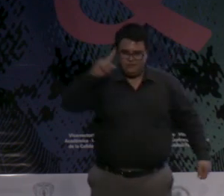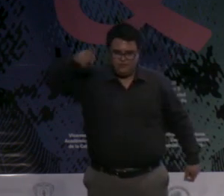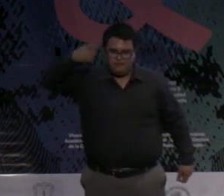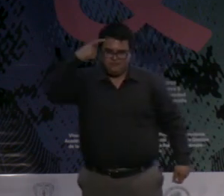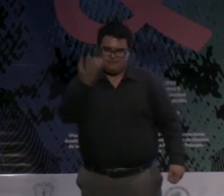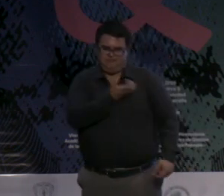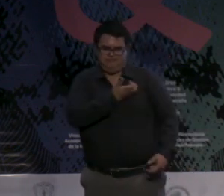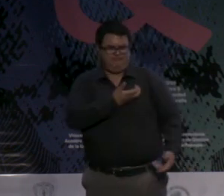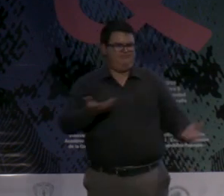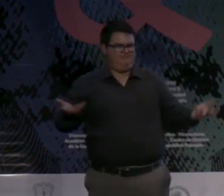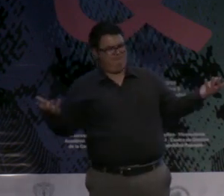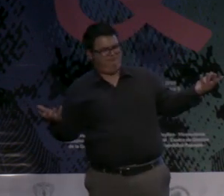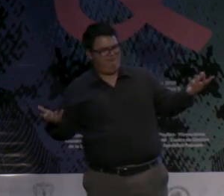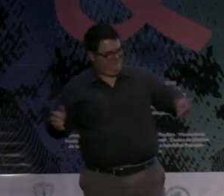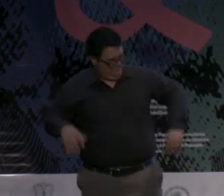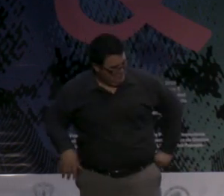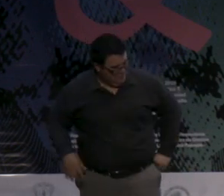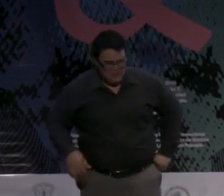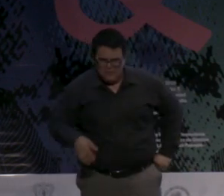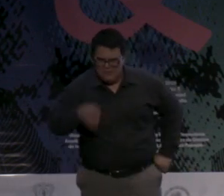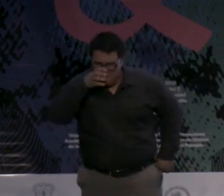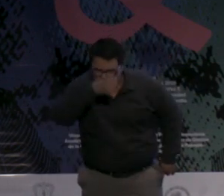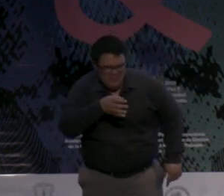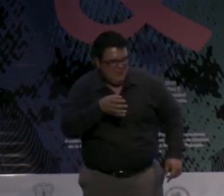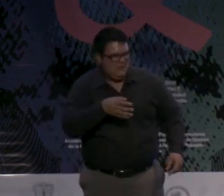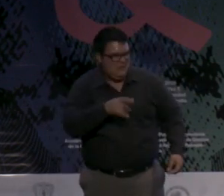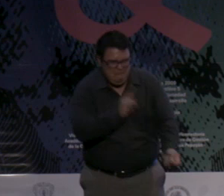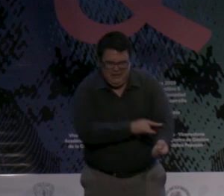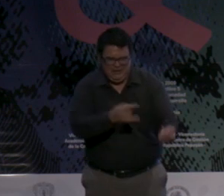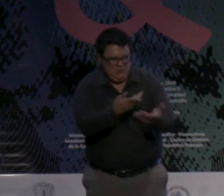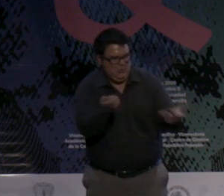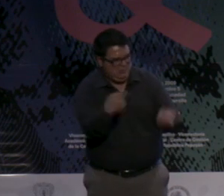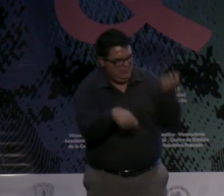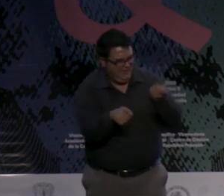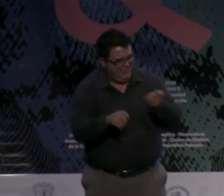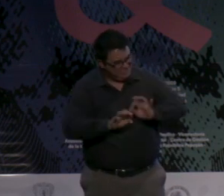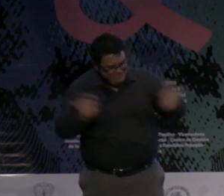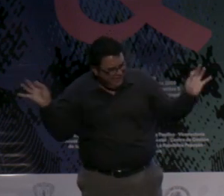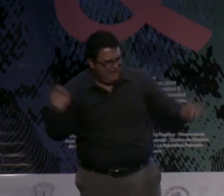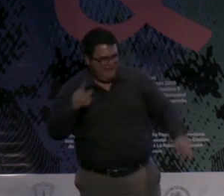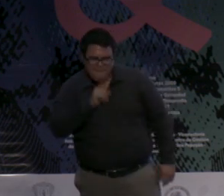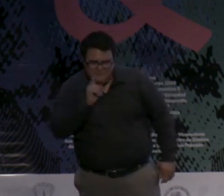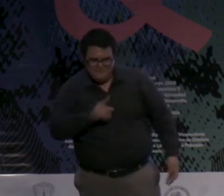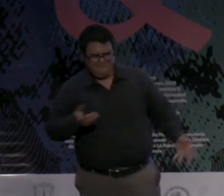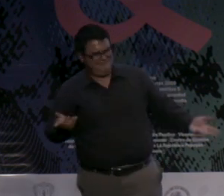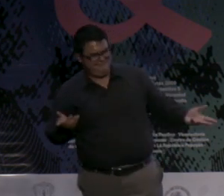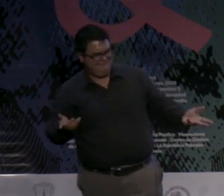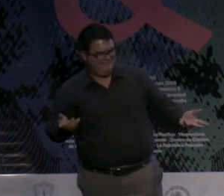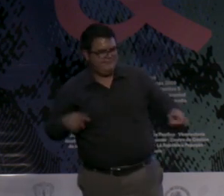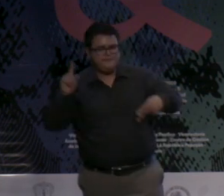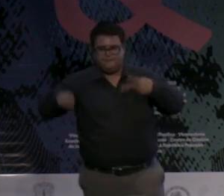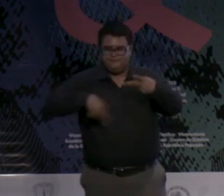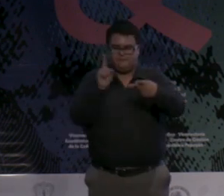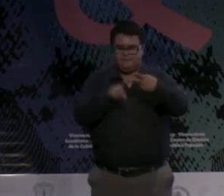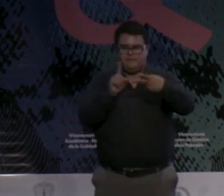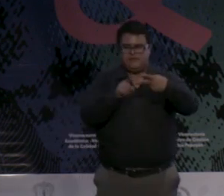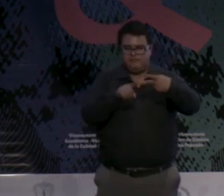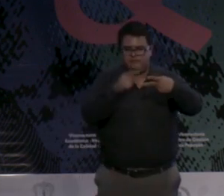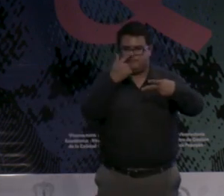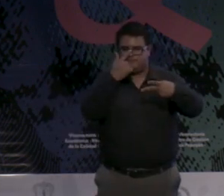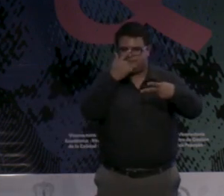Uno, que la alcaldía hacía una propaganda negra hacia los informales, decía es que ellos son delincuentes, promueven la inseguridad